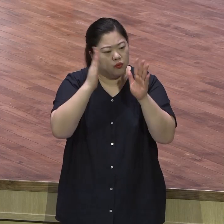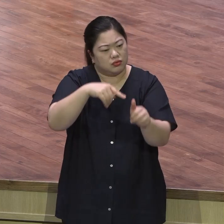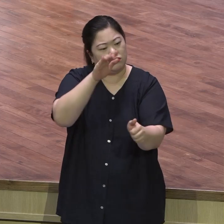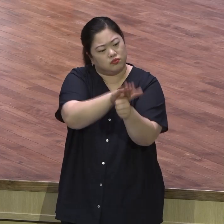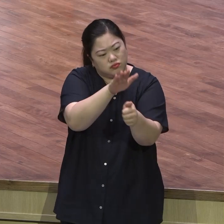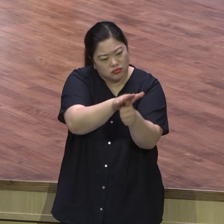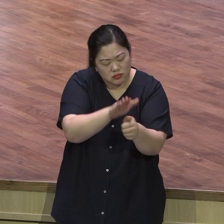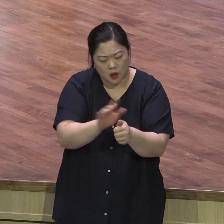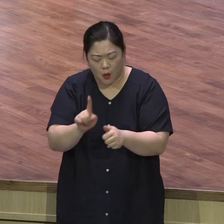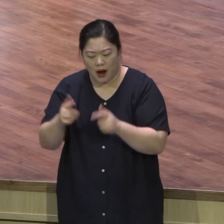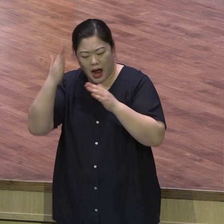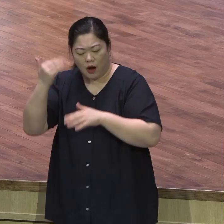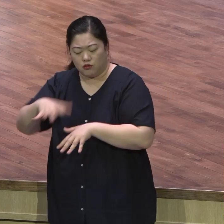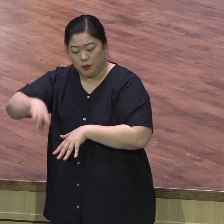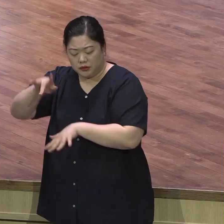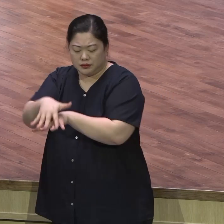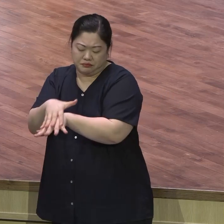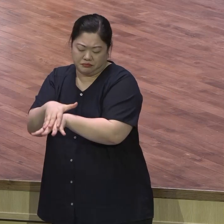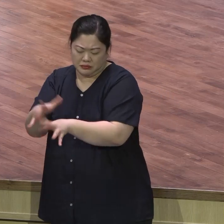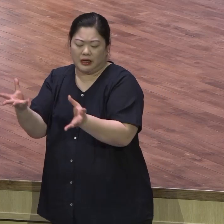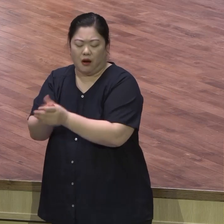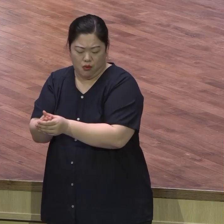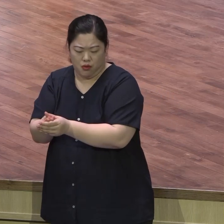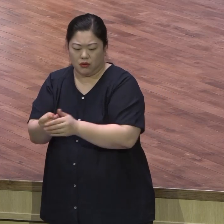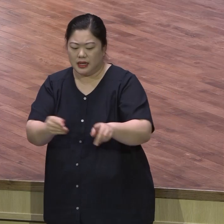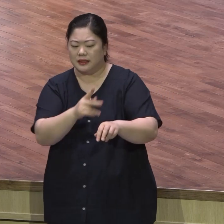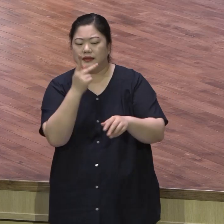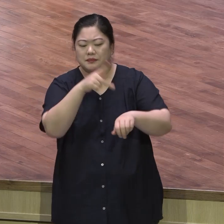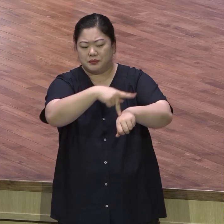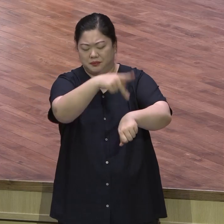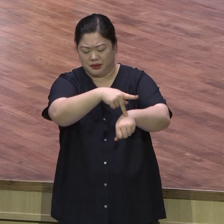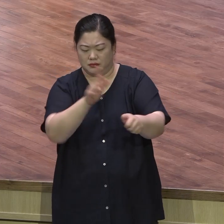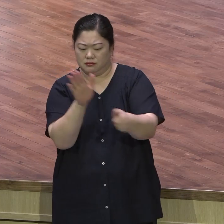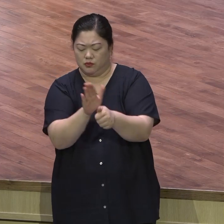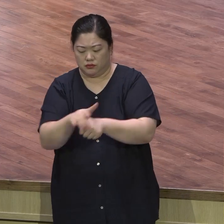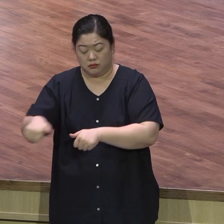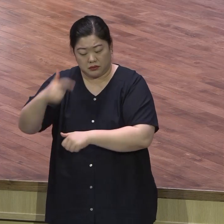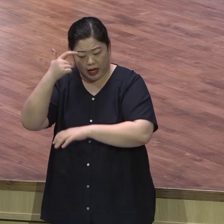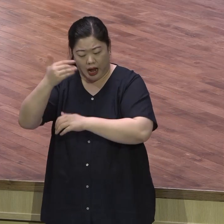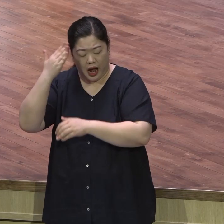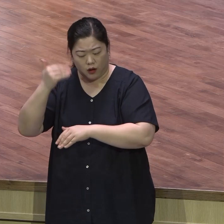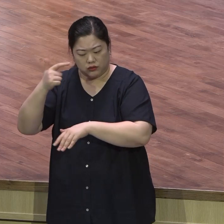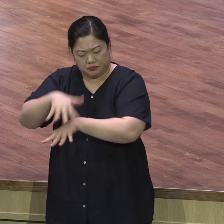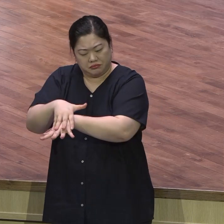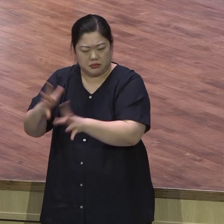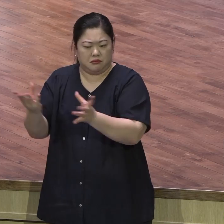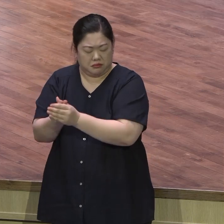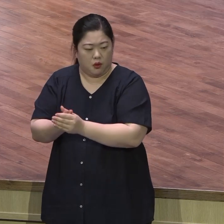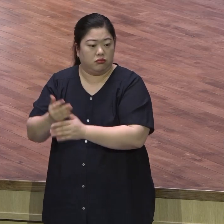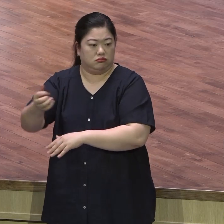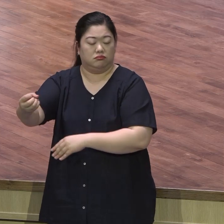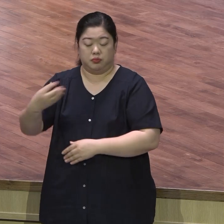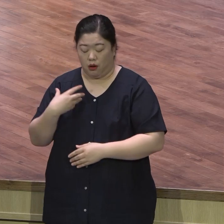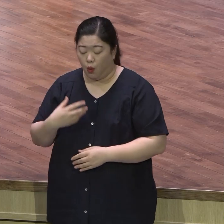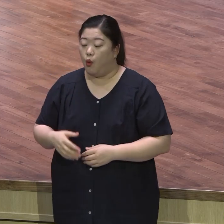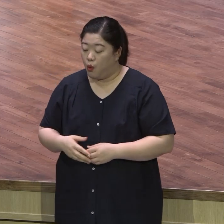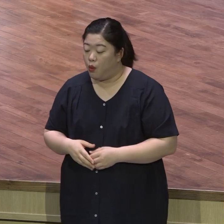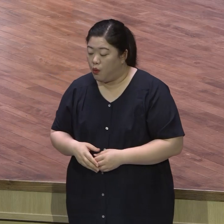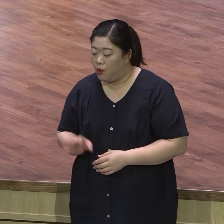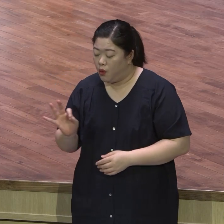구성이 됐습니다. 이름도 삐또없이 자기들끼리 모여서 우리 저 신학생 세 사람 키워서 공부시켜서 저